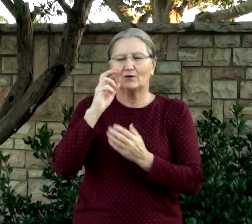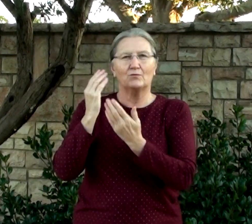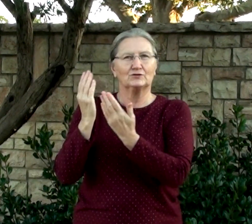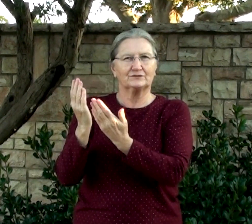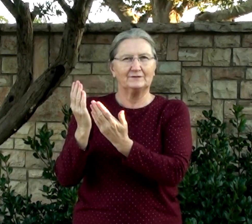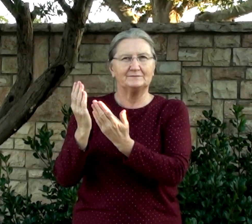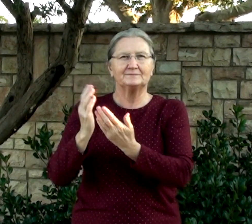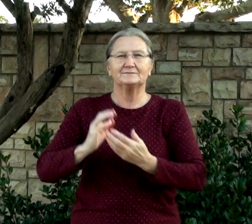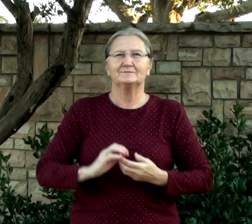Божия